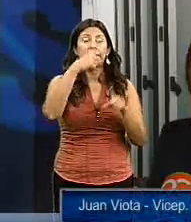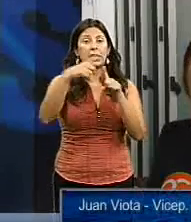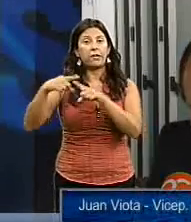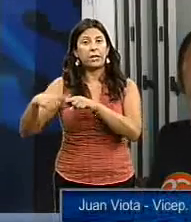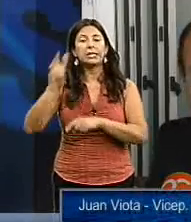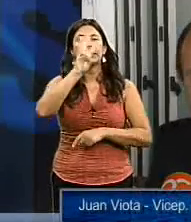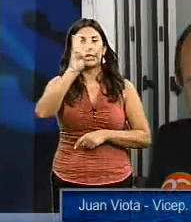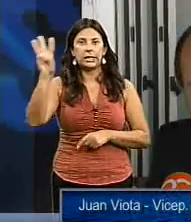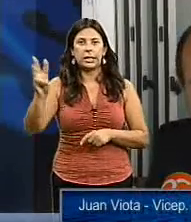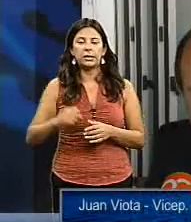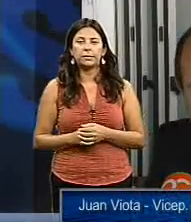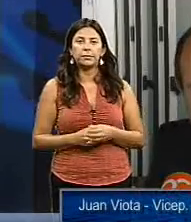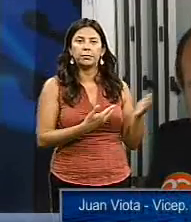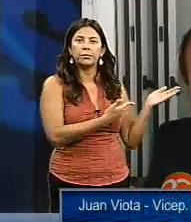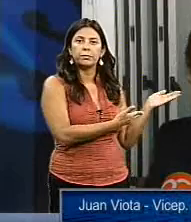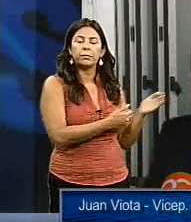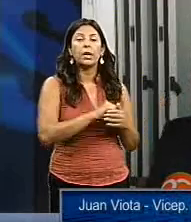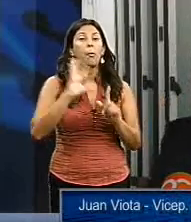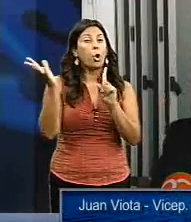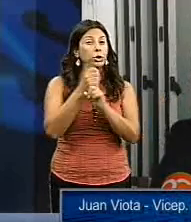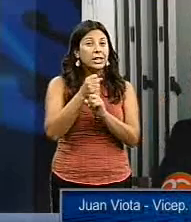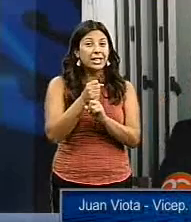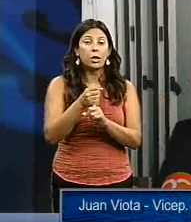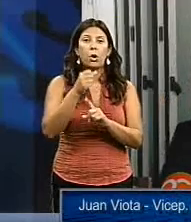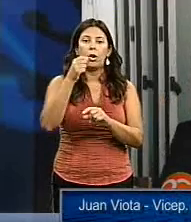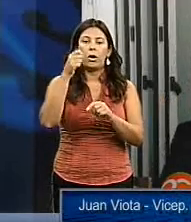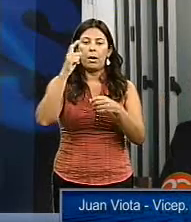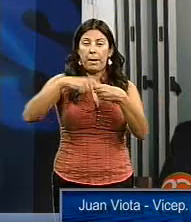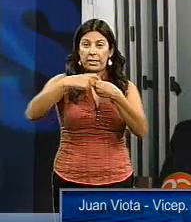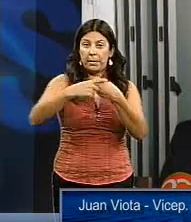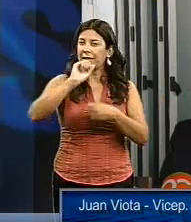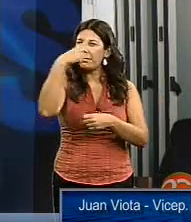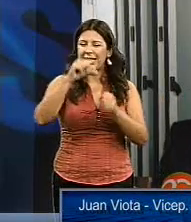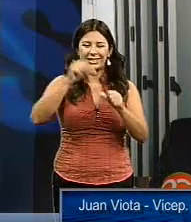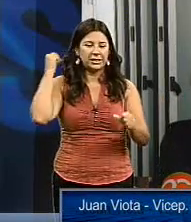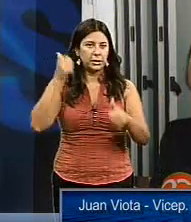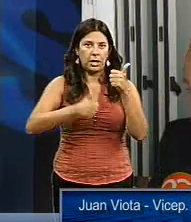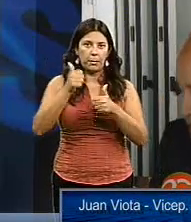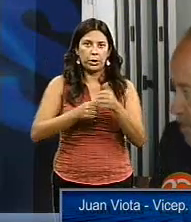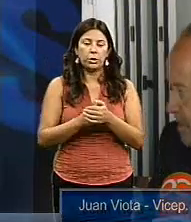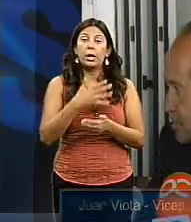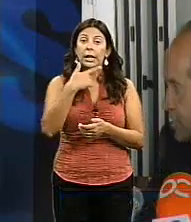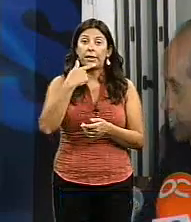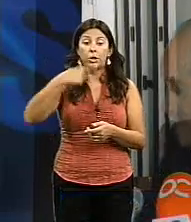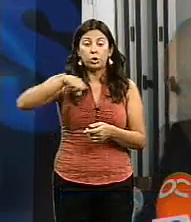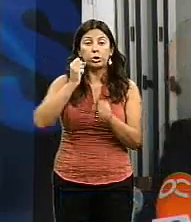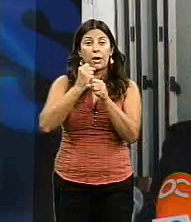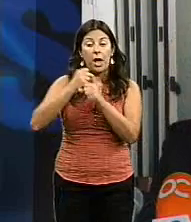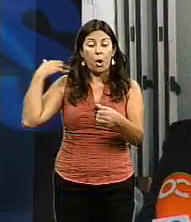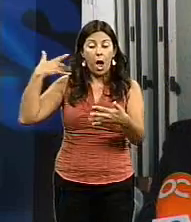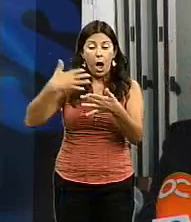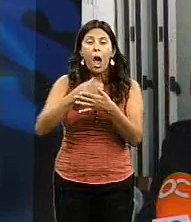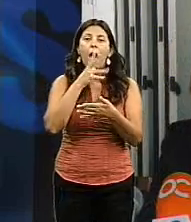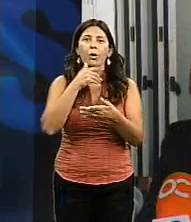conseguido tener más participantes que ninguno, lo cual yo creo que es el gran marchamo de ese trabajo que hemos hecho. Yo creo